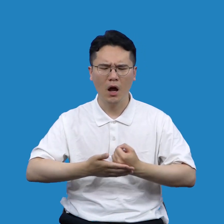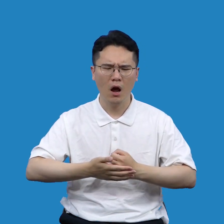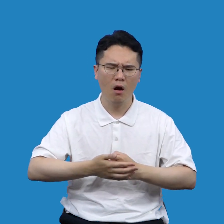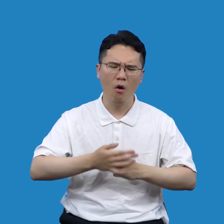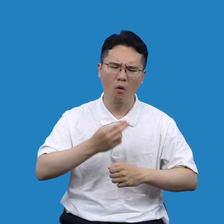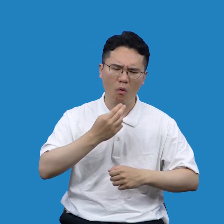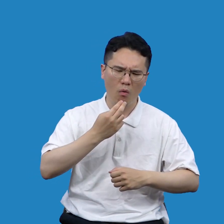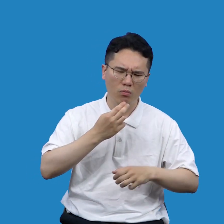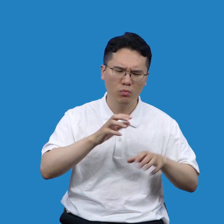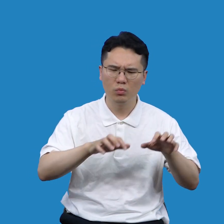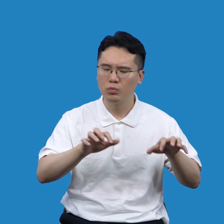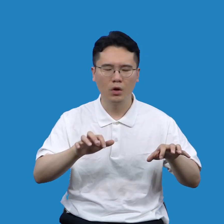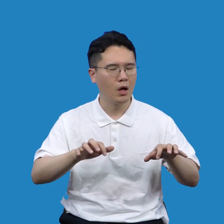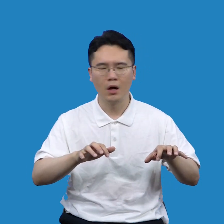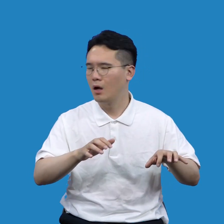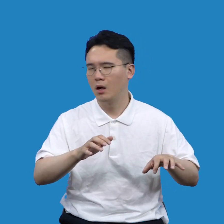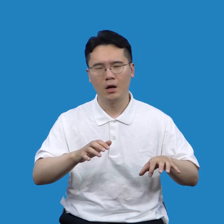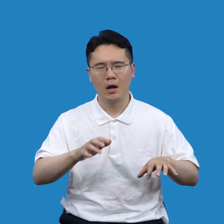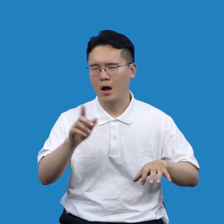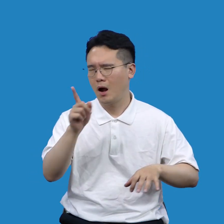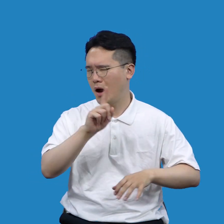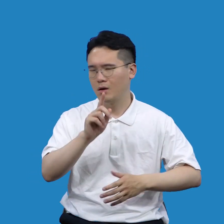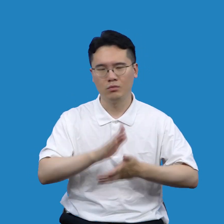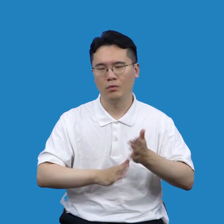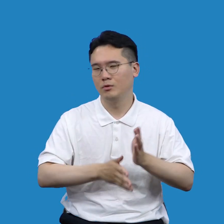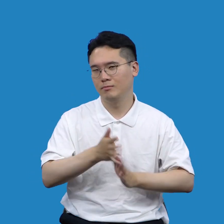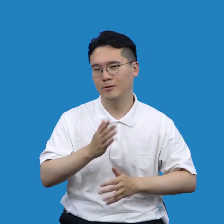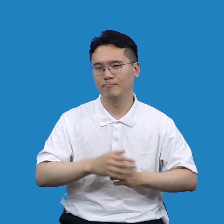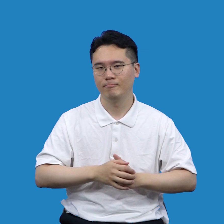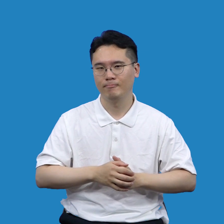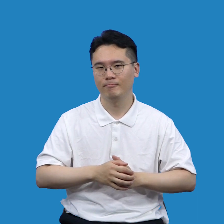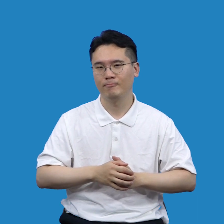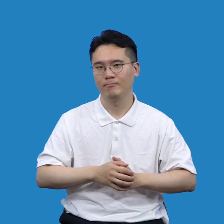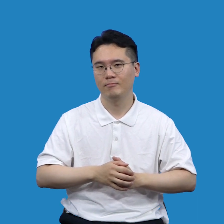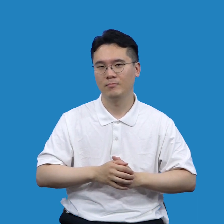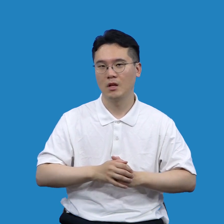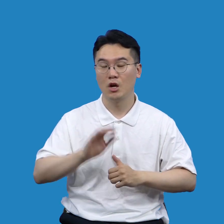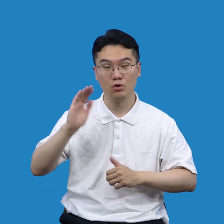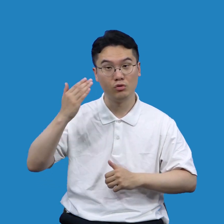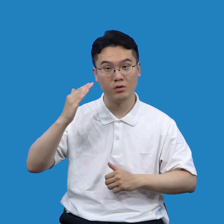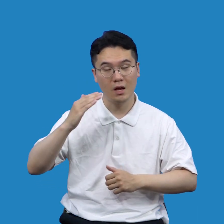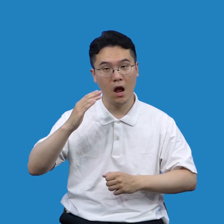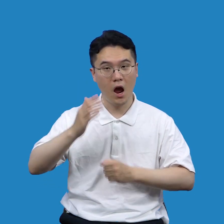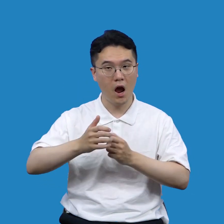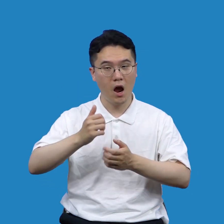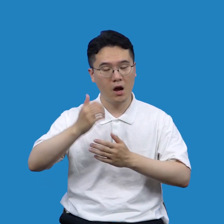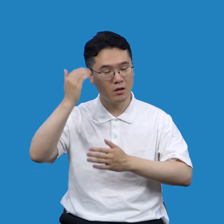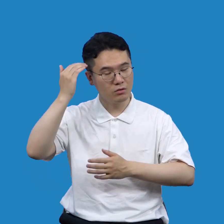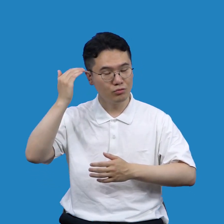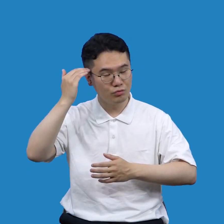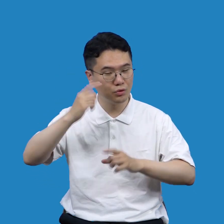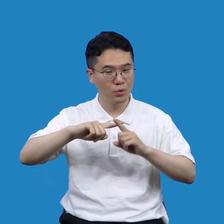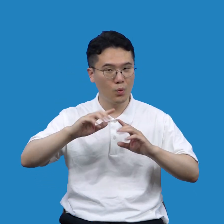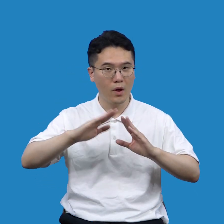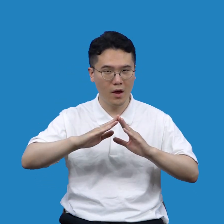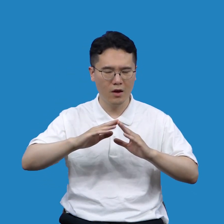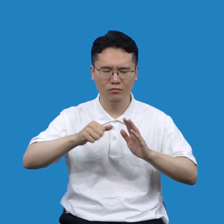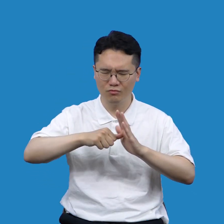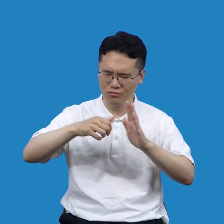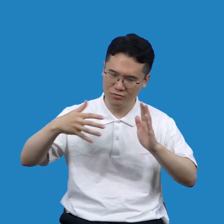없습니다. 최근에 한국 교회를 강타한 은혜라는 가스펠송의